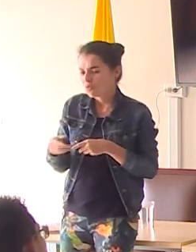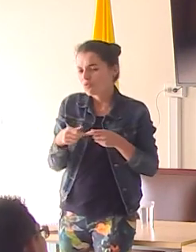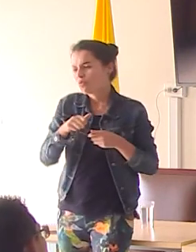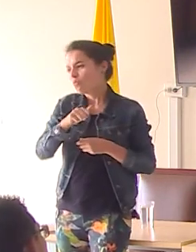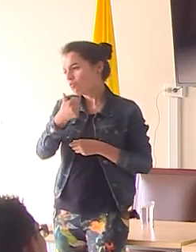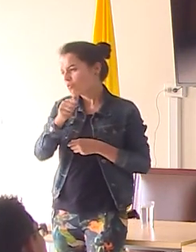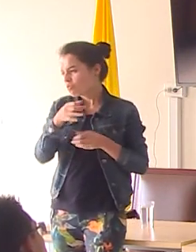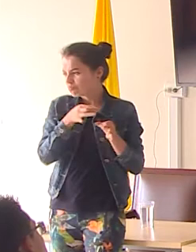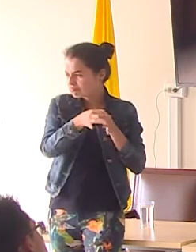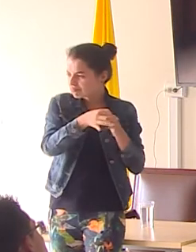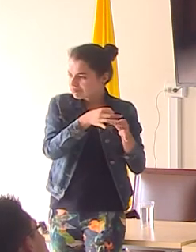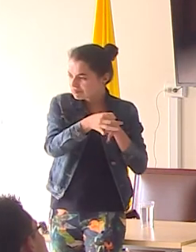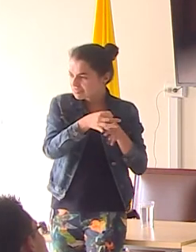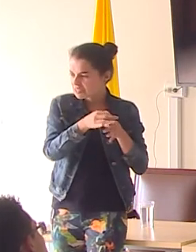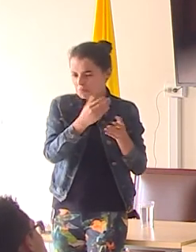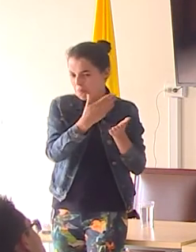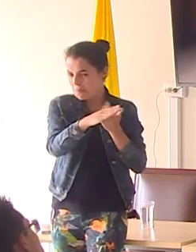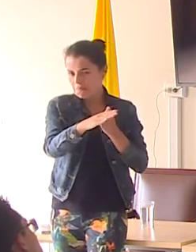fuera del esquema